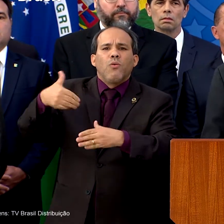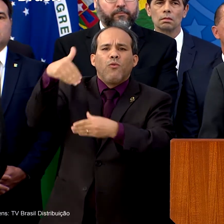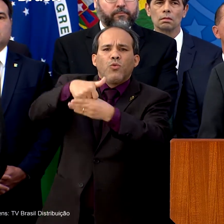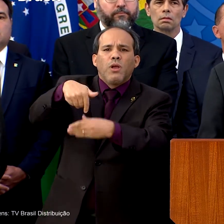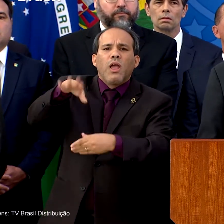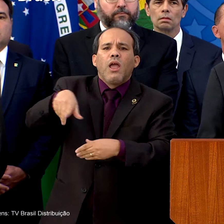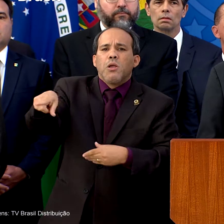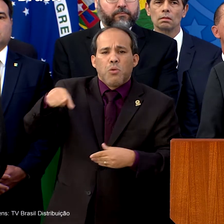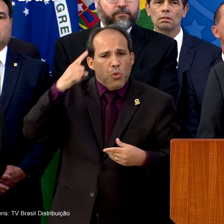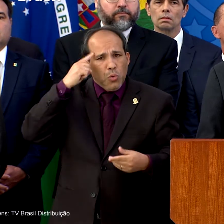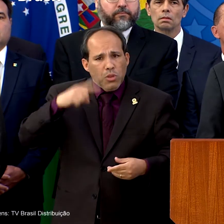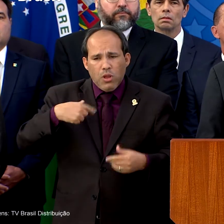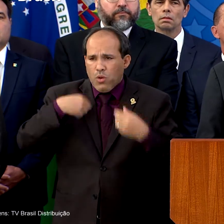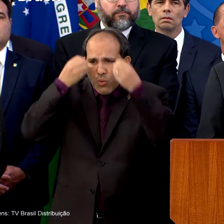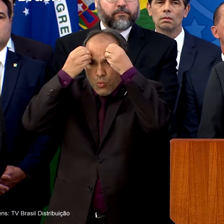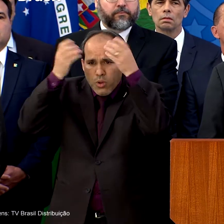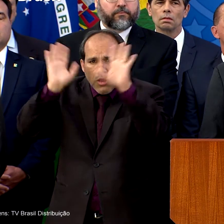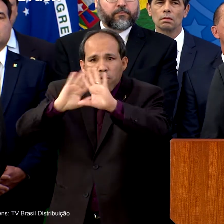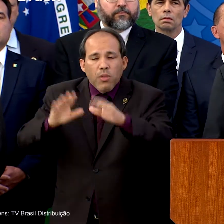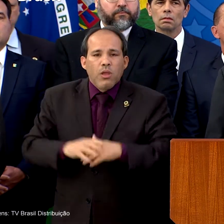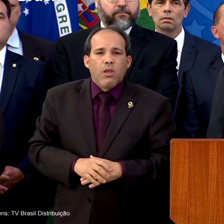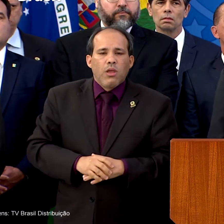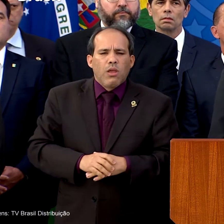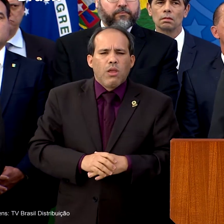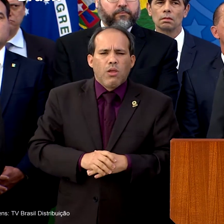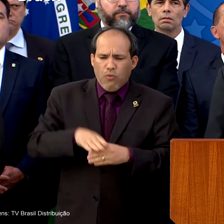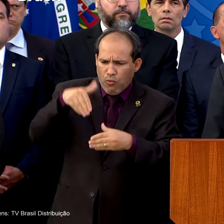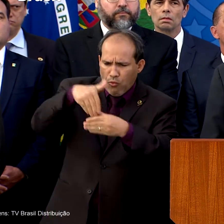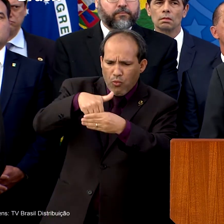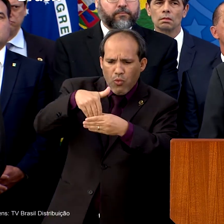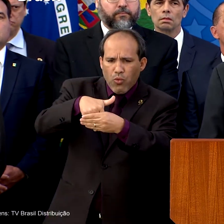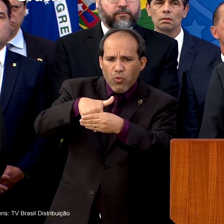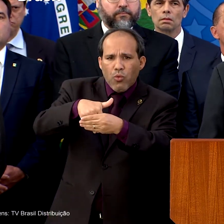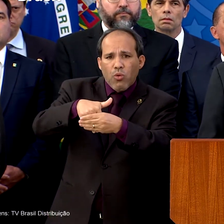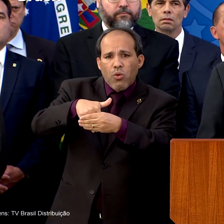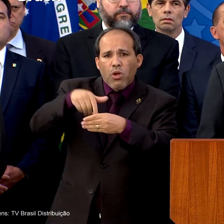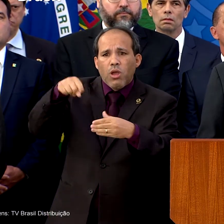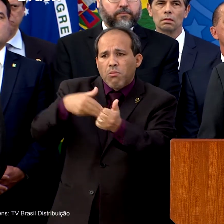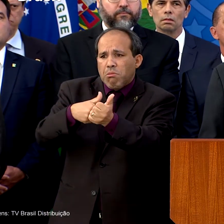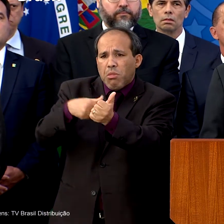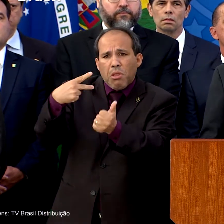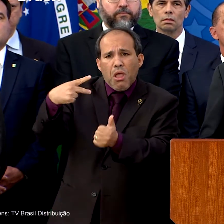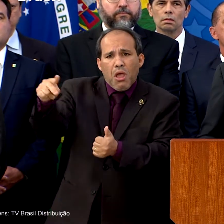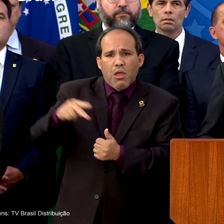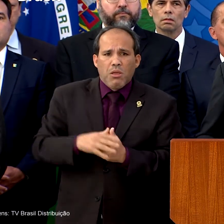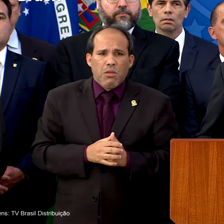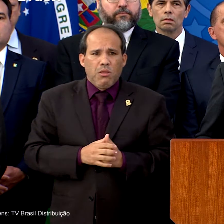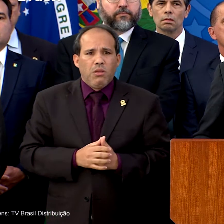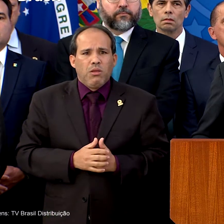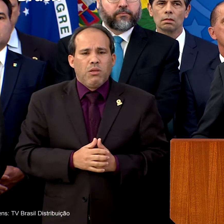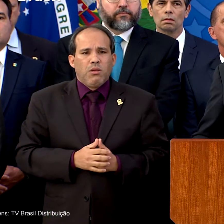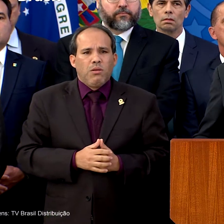quero saber o voto e essa gato